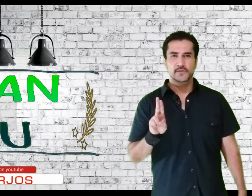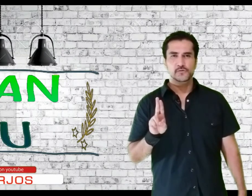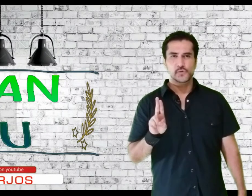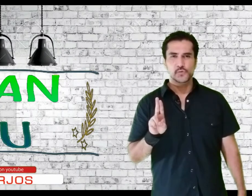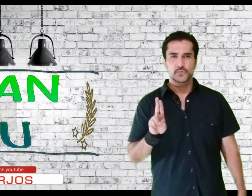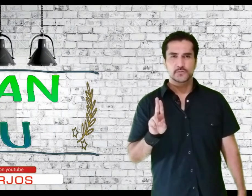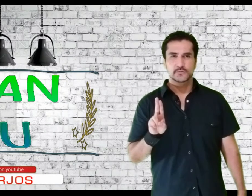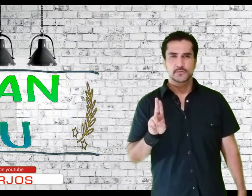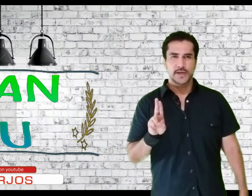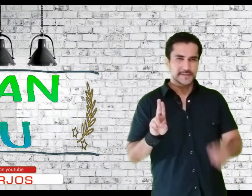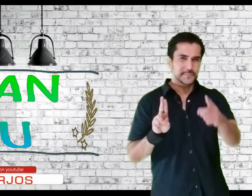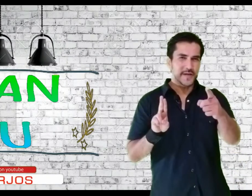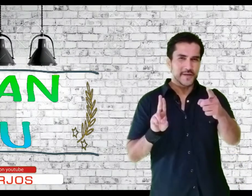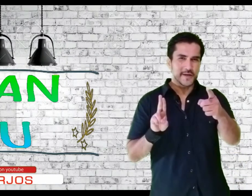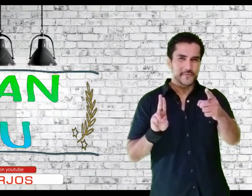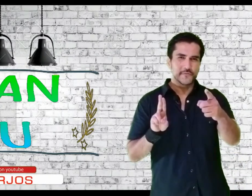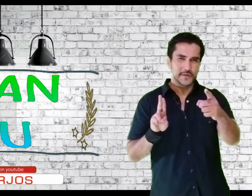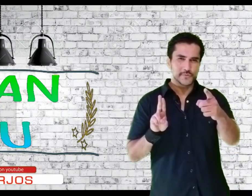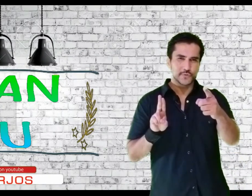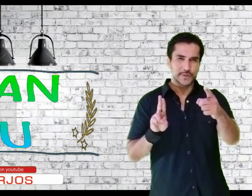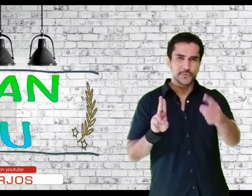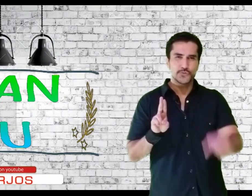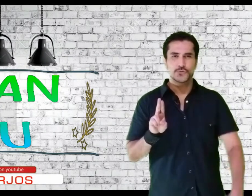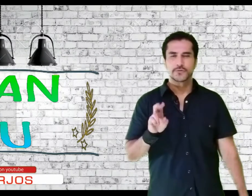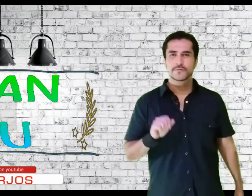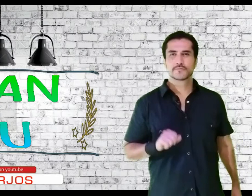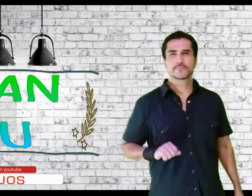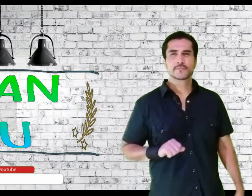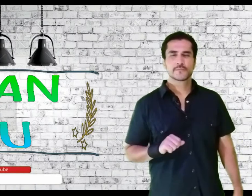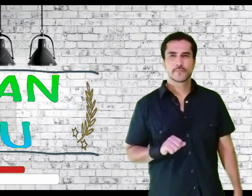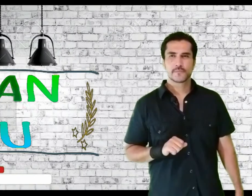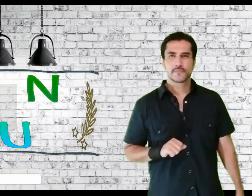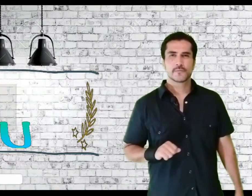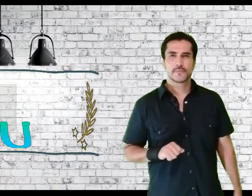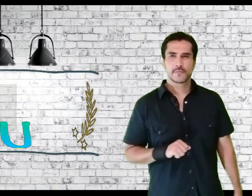Fran Ru. Hasta España, Fran Ru, saludos.